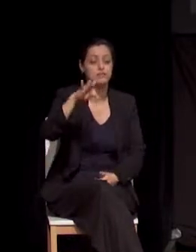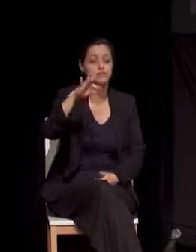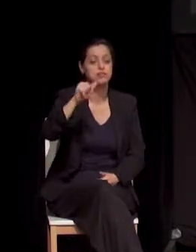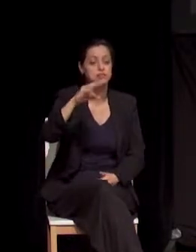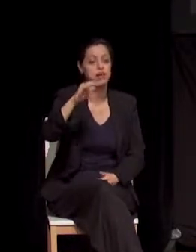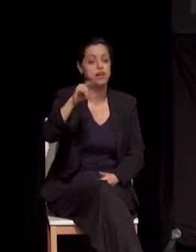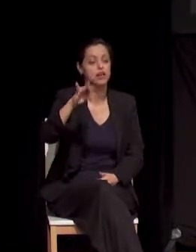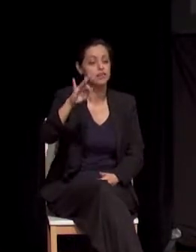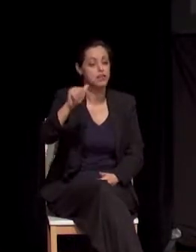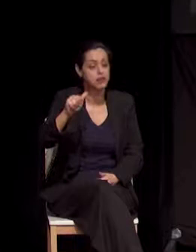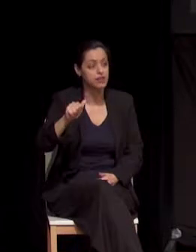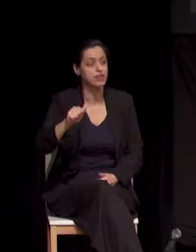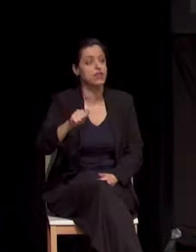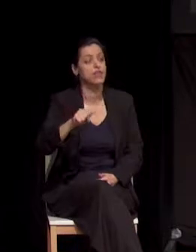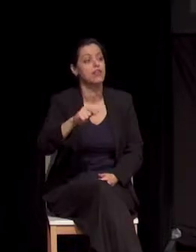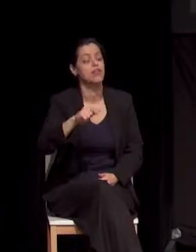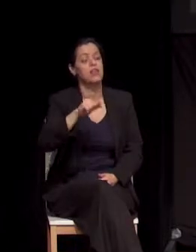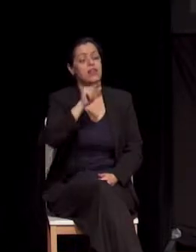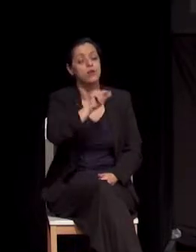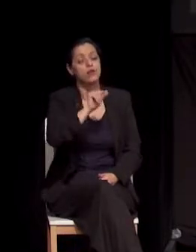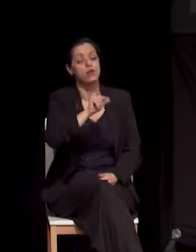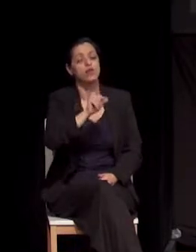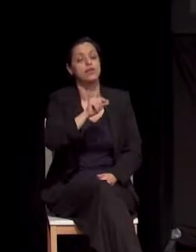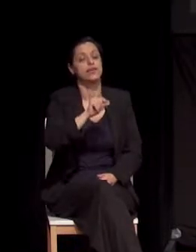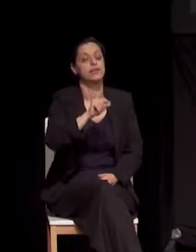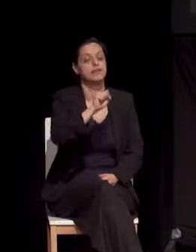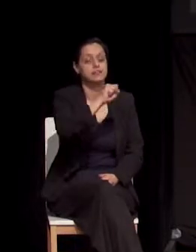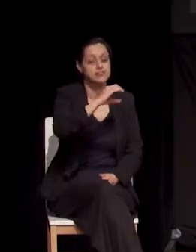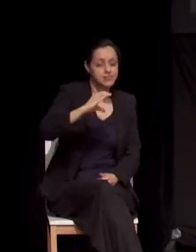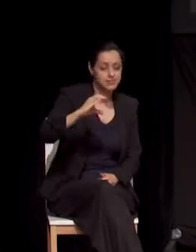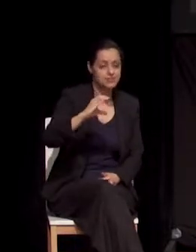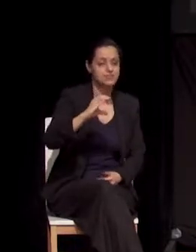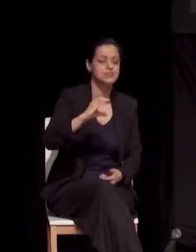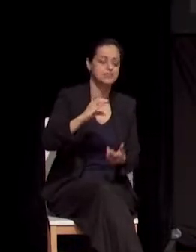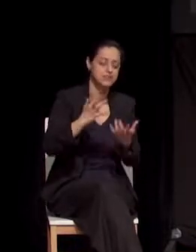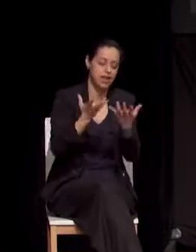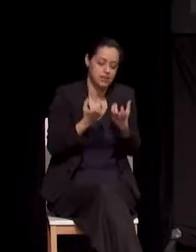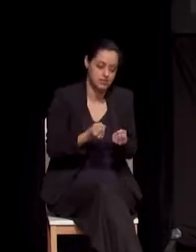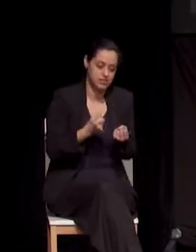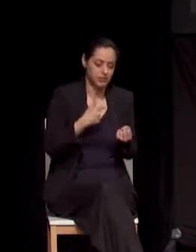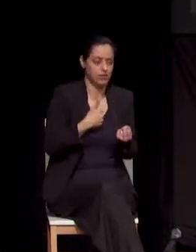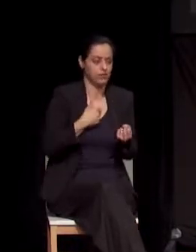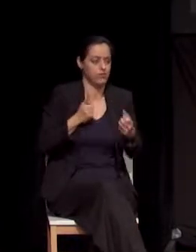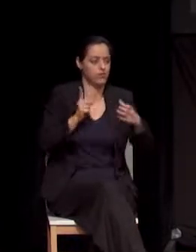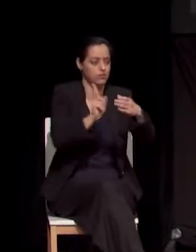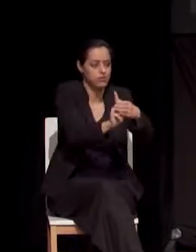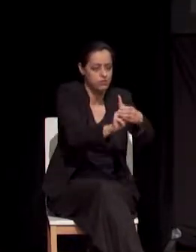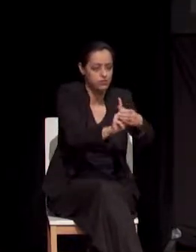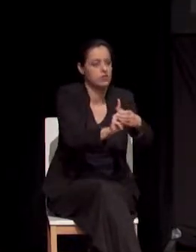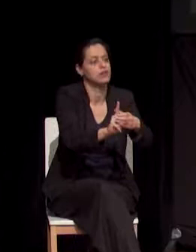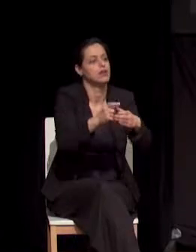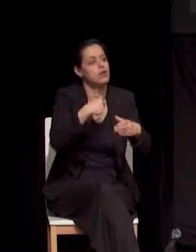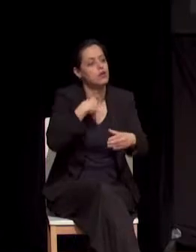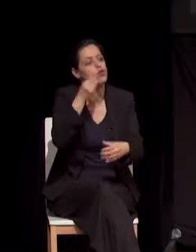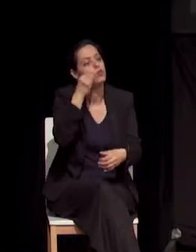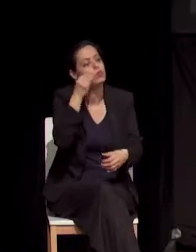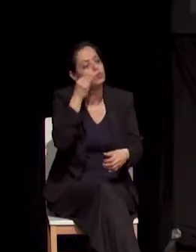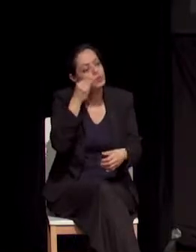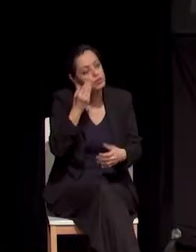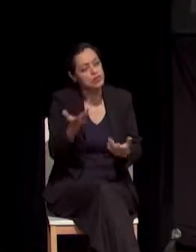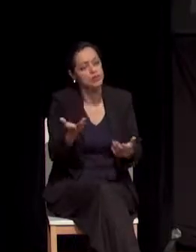pela população catarinense, fui bem recebido. Então, obtive a oportunidade de frequentar